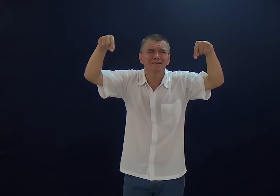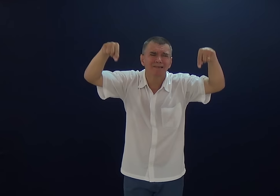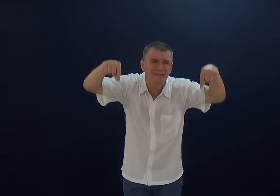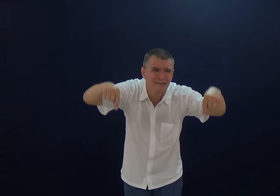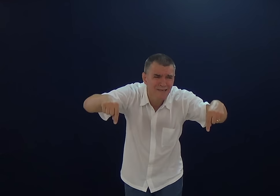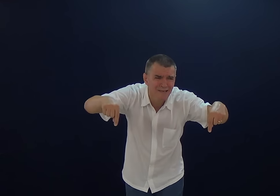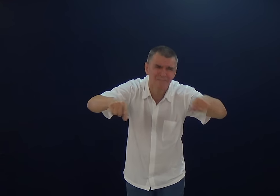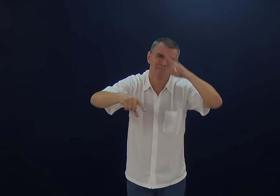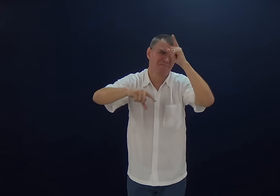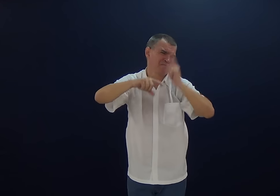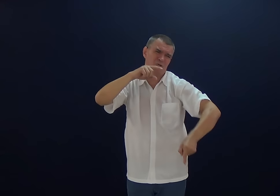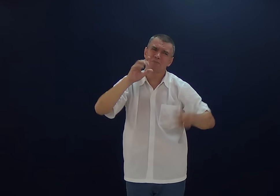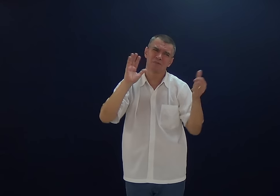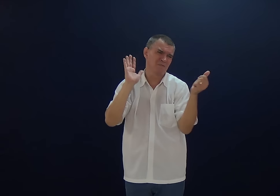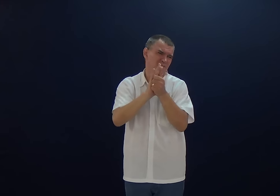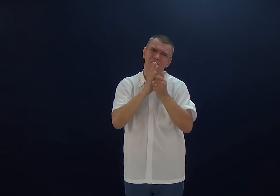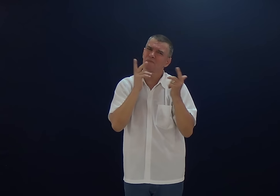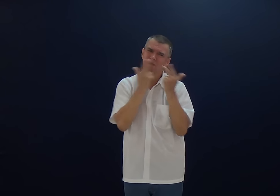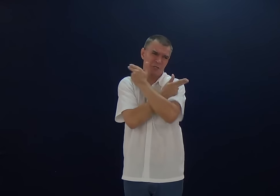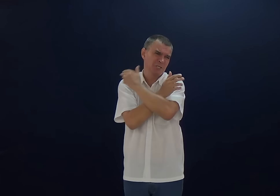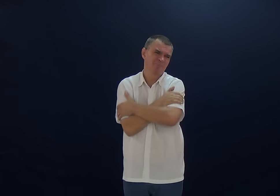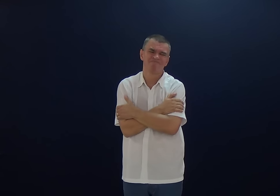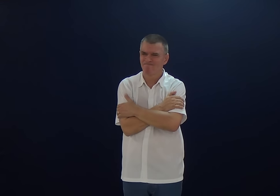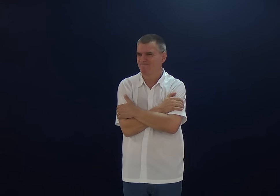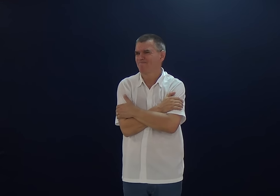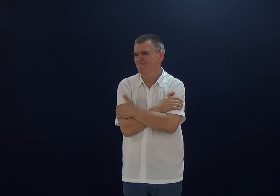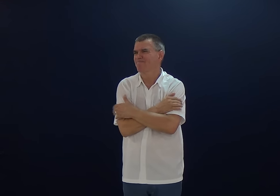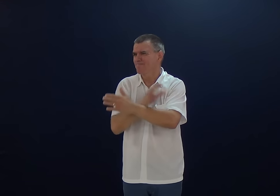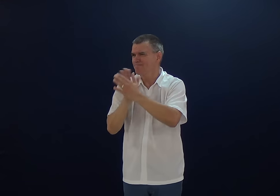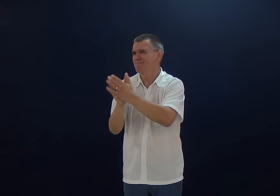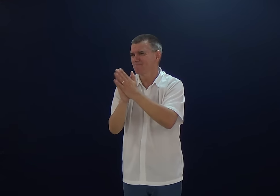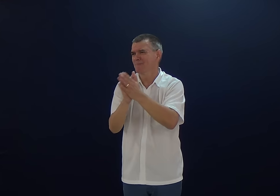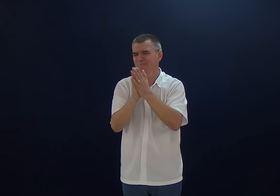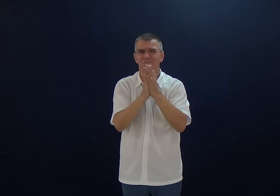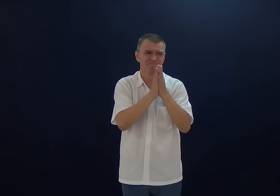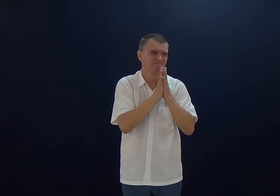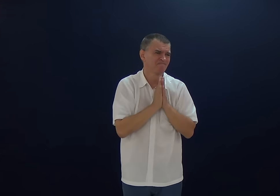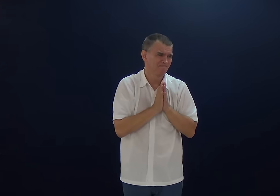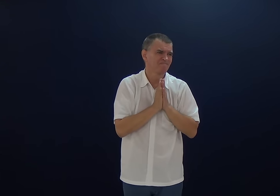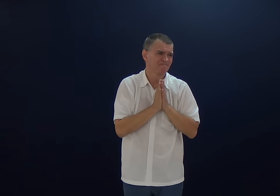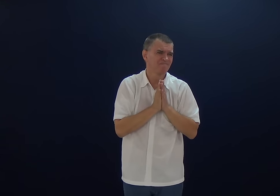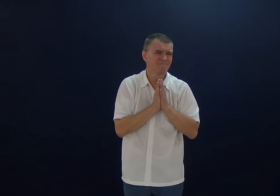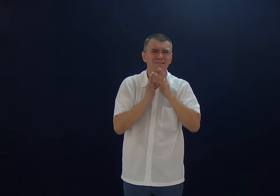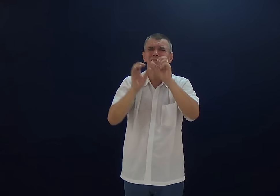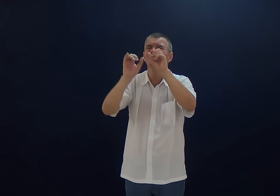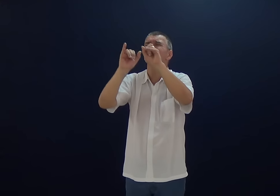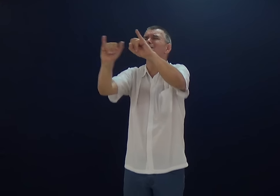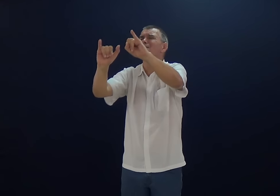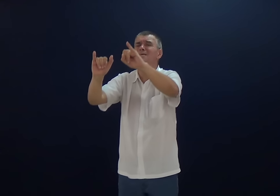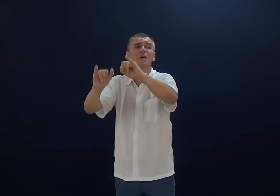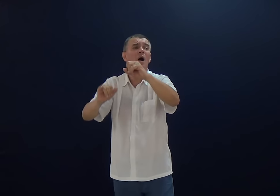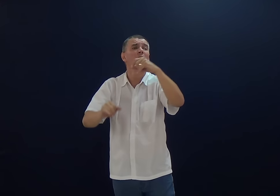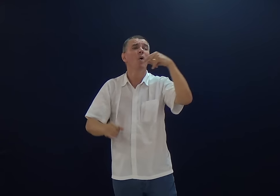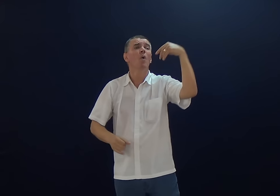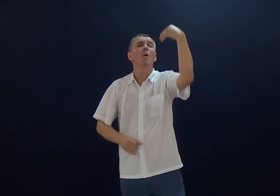disso então aqui gente por favor nesse lugar ten essa